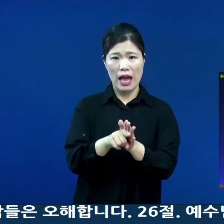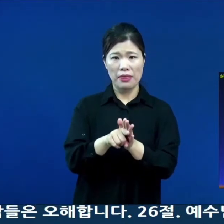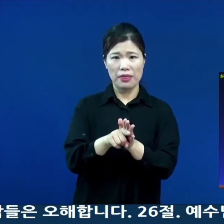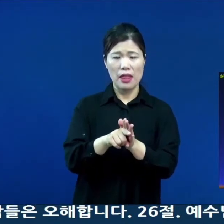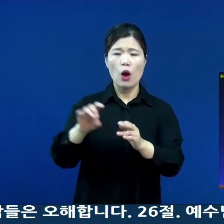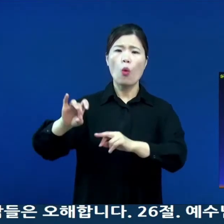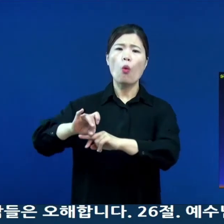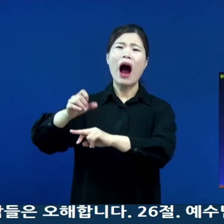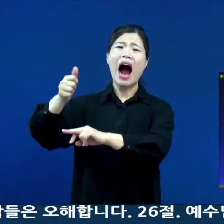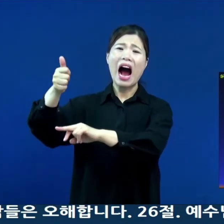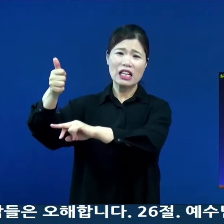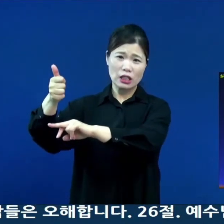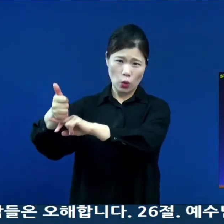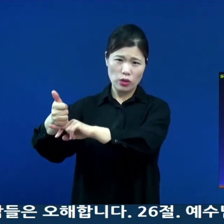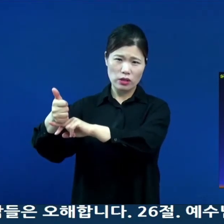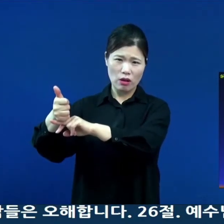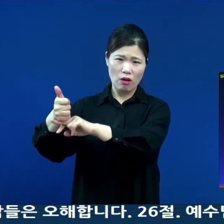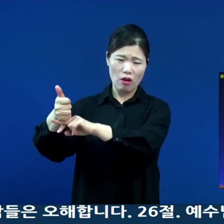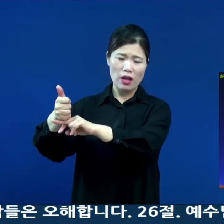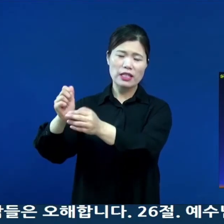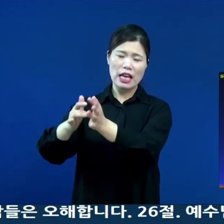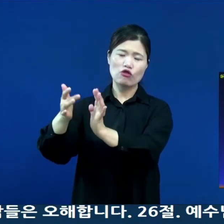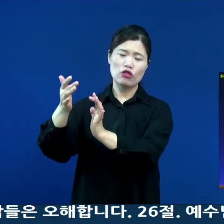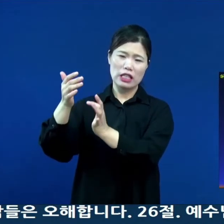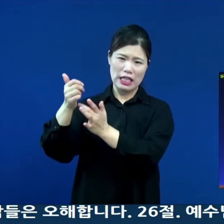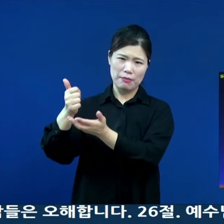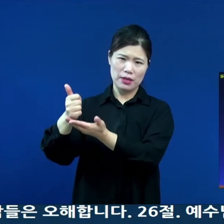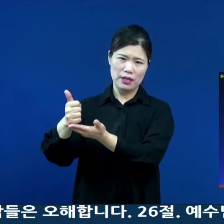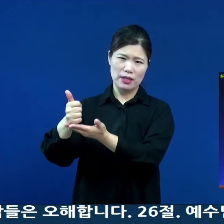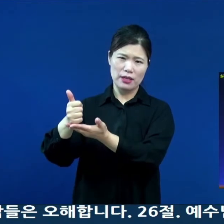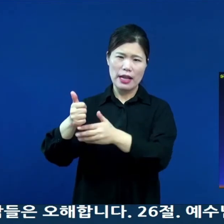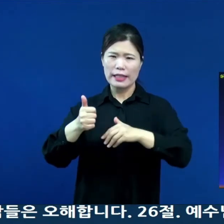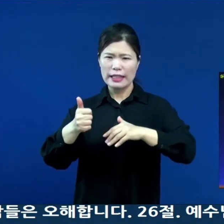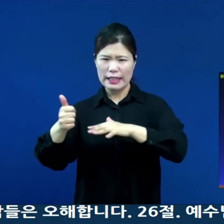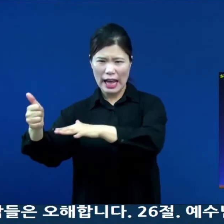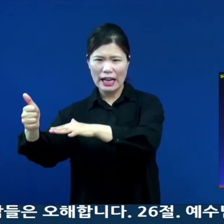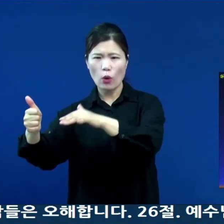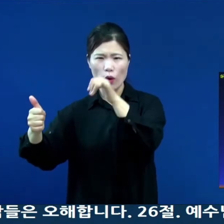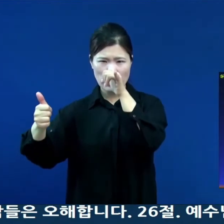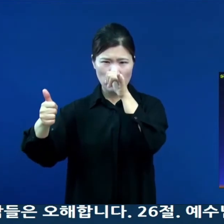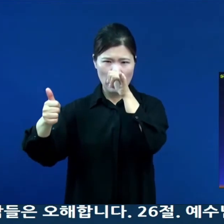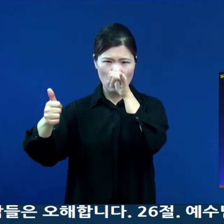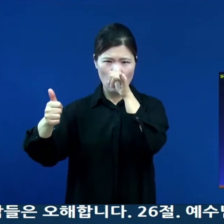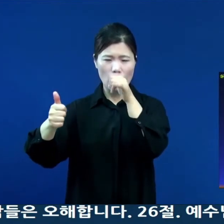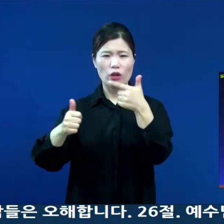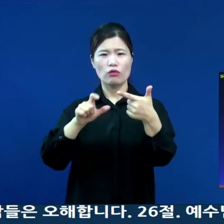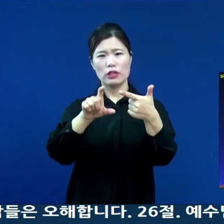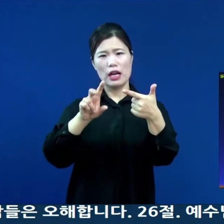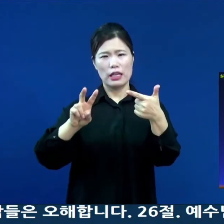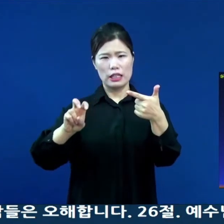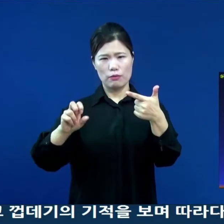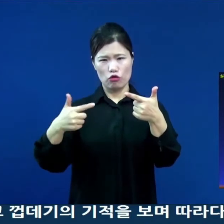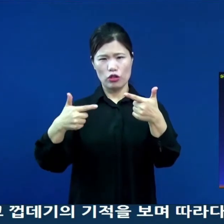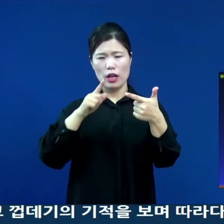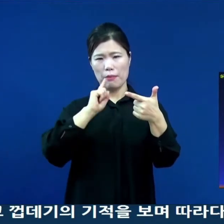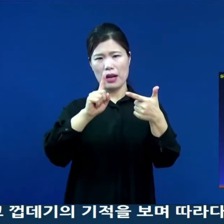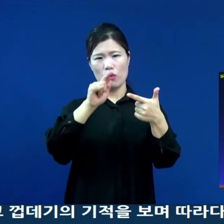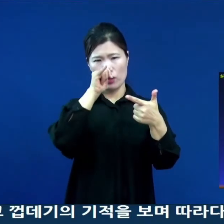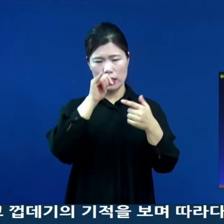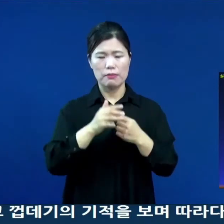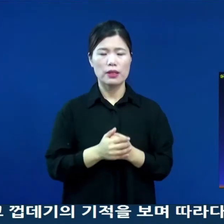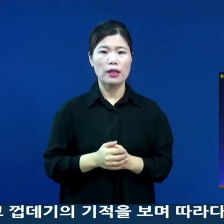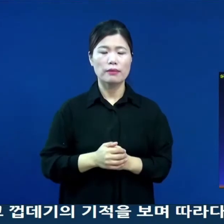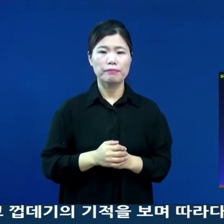따르고 있었다. 이렇게 26절에서 분명하게 말씀해 주고 있는 것이죠.